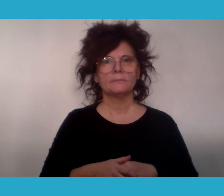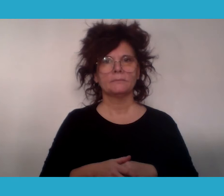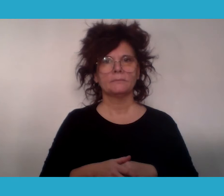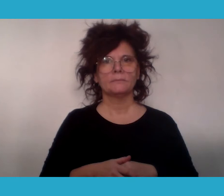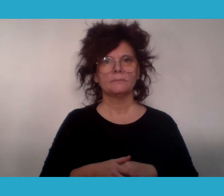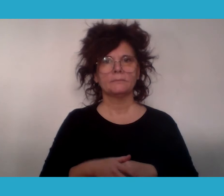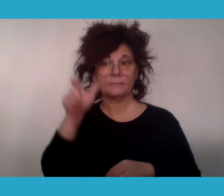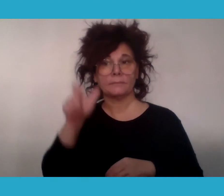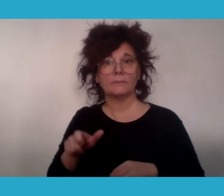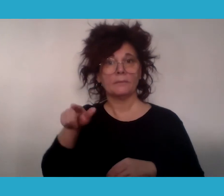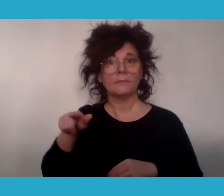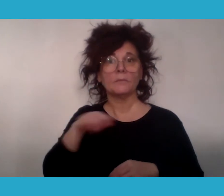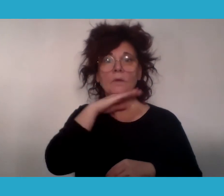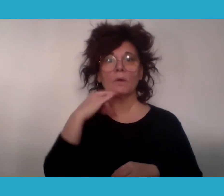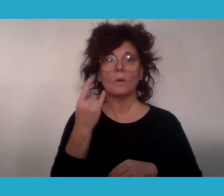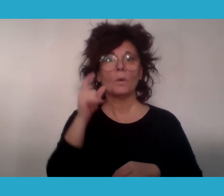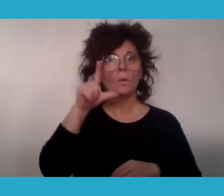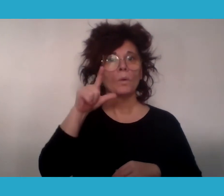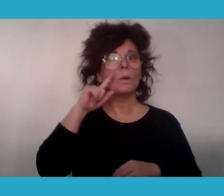Tras ello, la señora Stout Julieta Dayana,